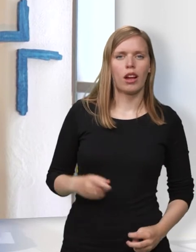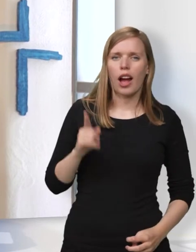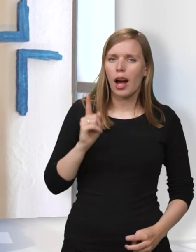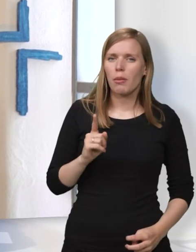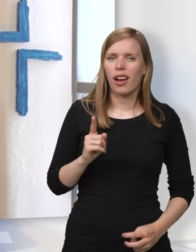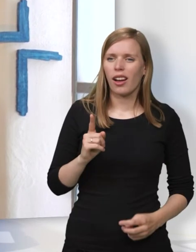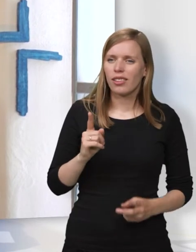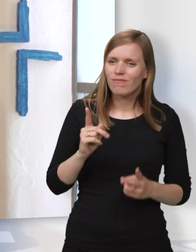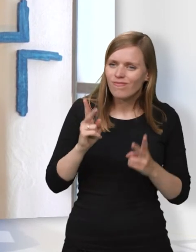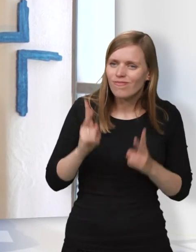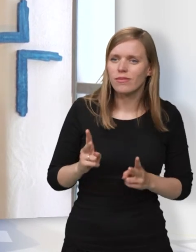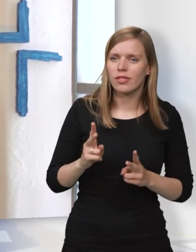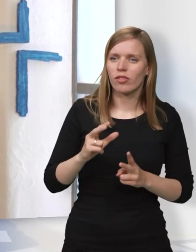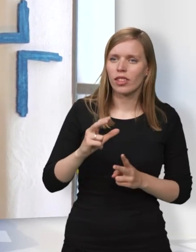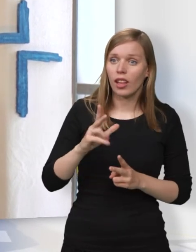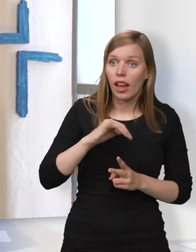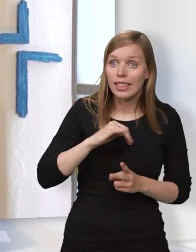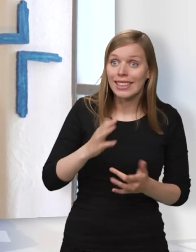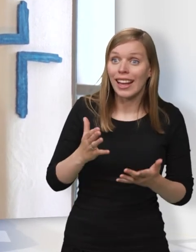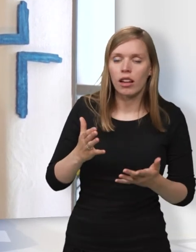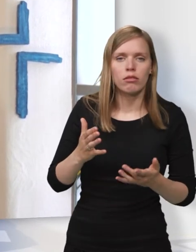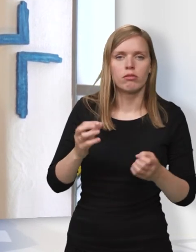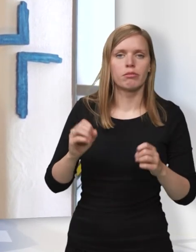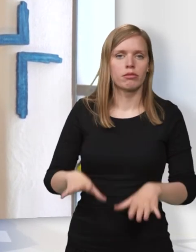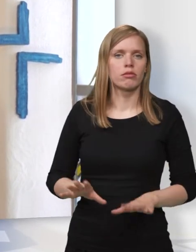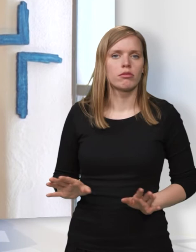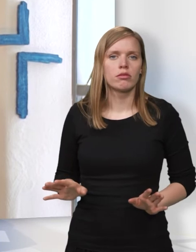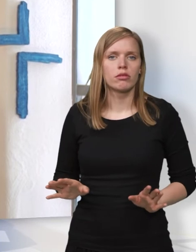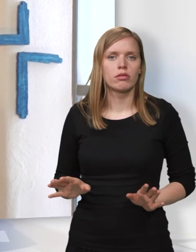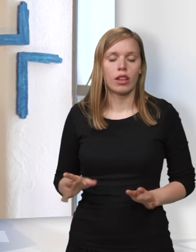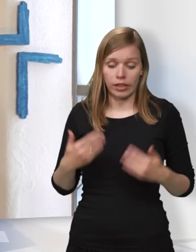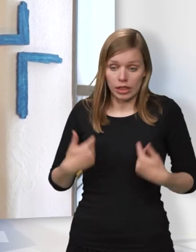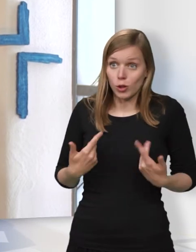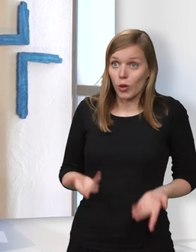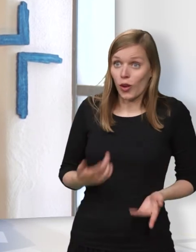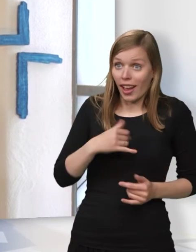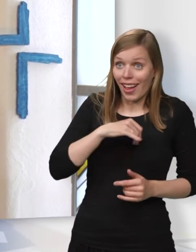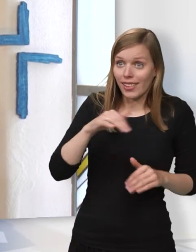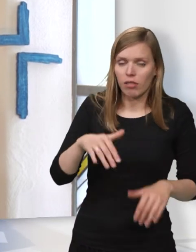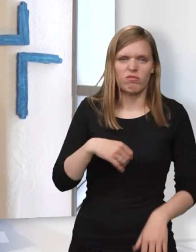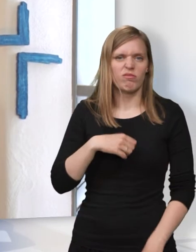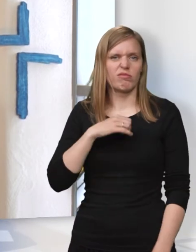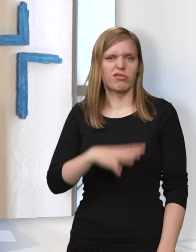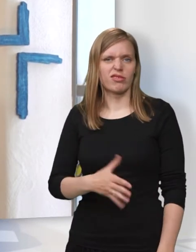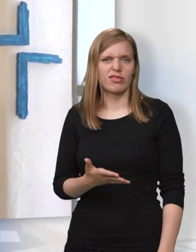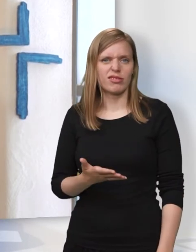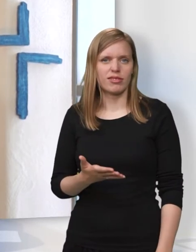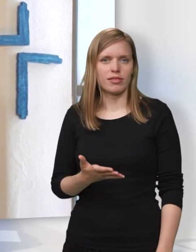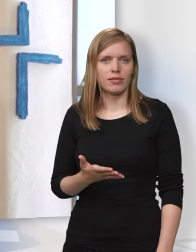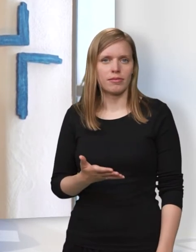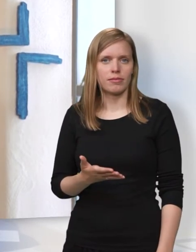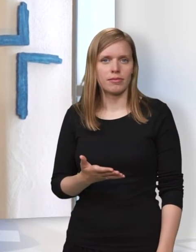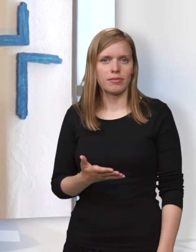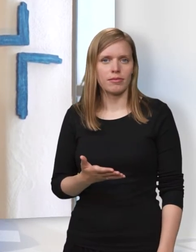Aber wir konnten nicht wirklich das Interesse von ihnen wecken, mit dem, wie wir sind. Ich blieb